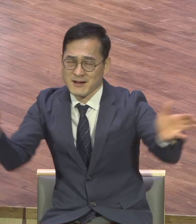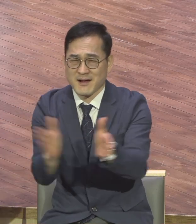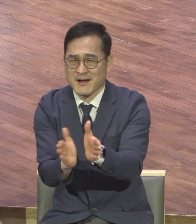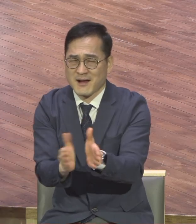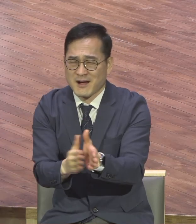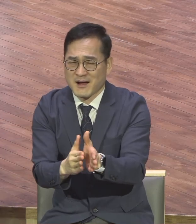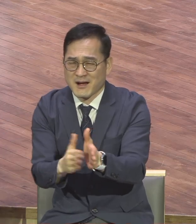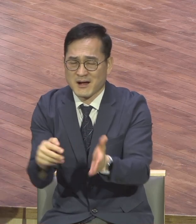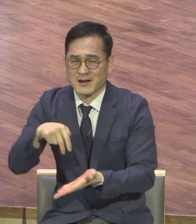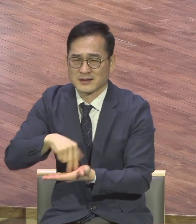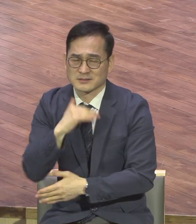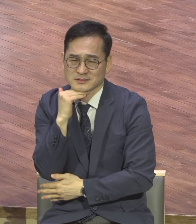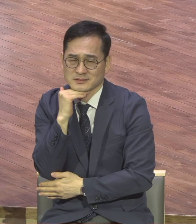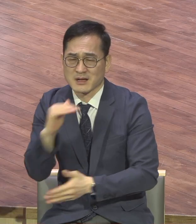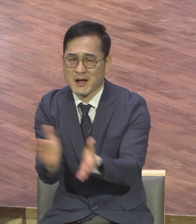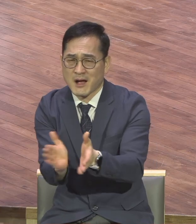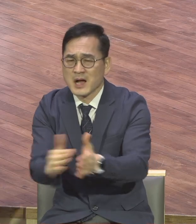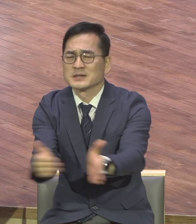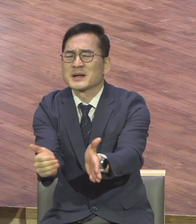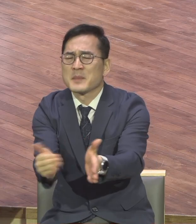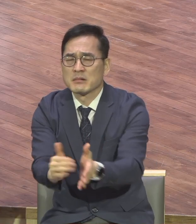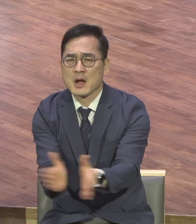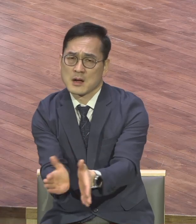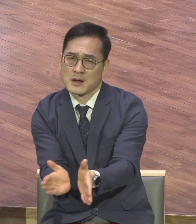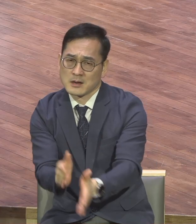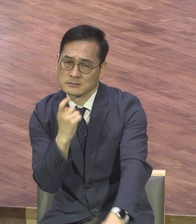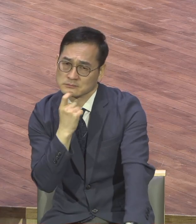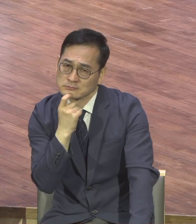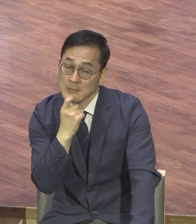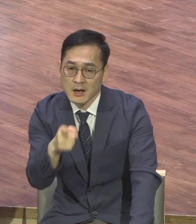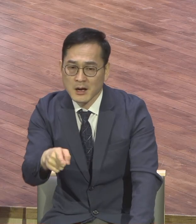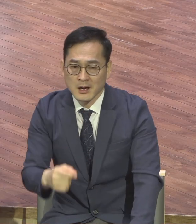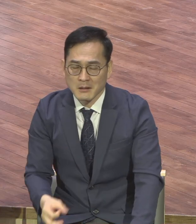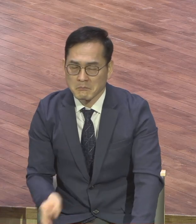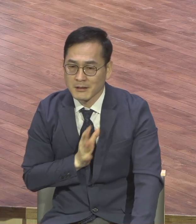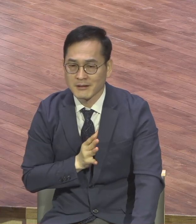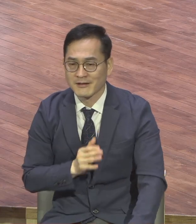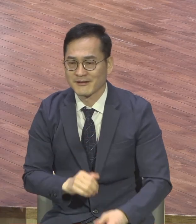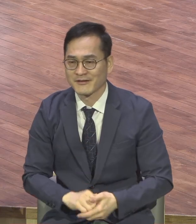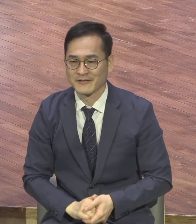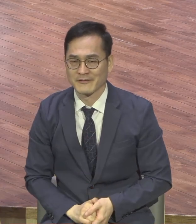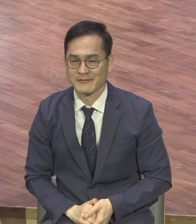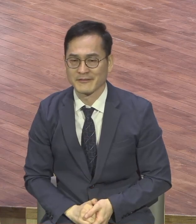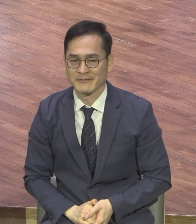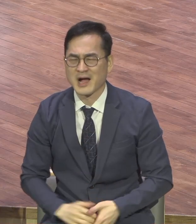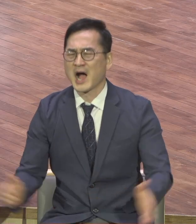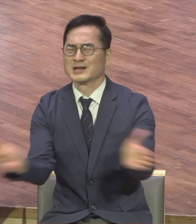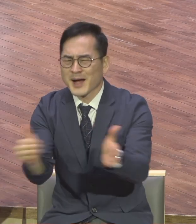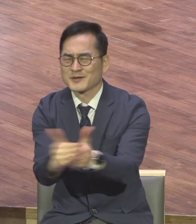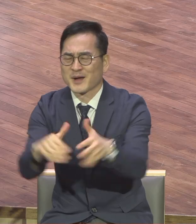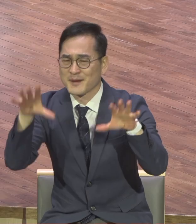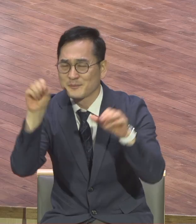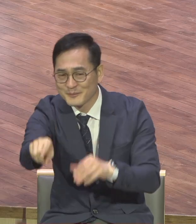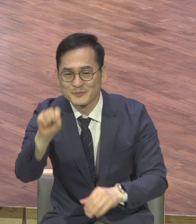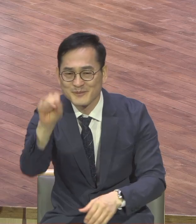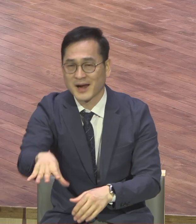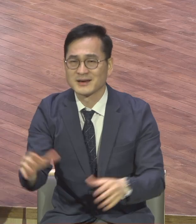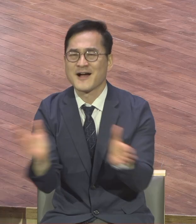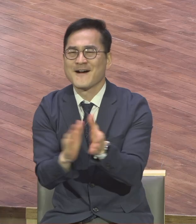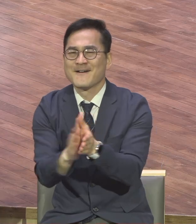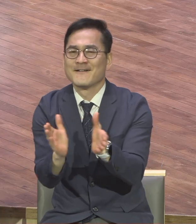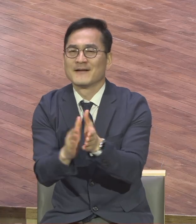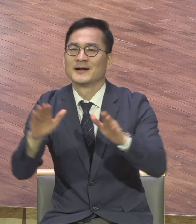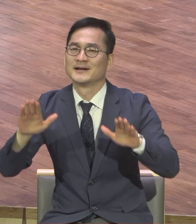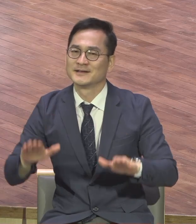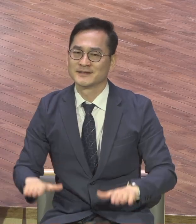나요. 섰는데도 계속해. 그만해. 내가 그랬어요. 그러니까 그만하더라고. 그러면 설교를 하는데